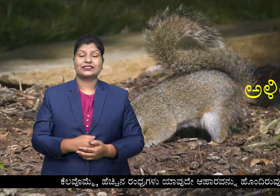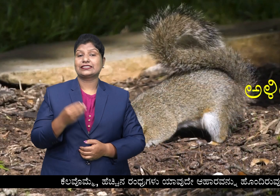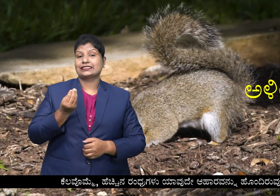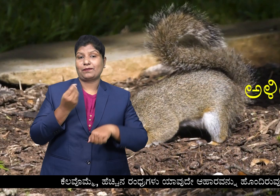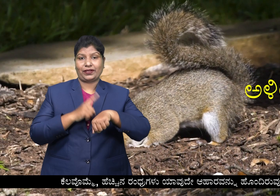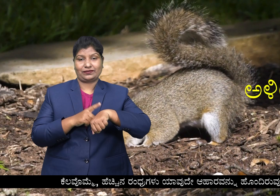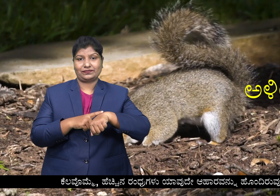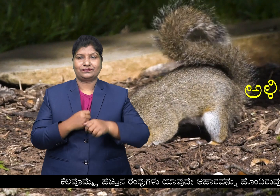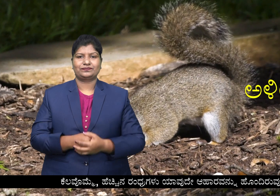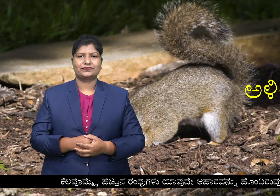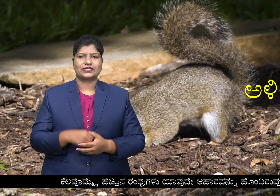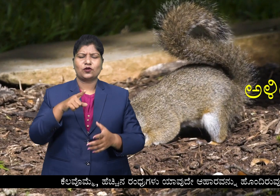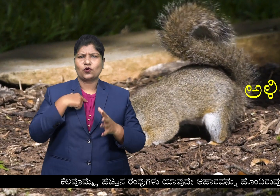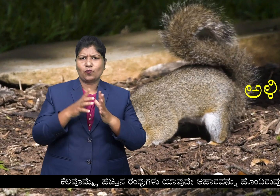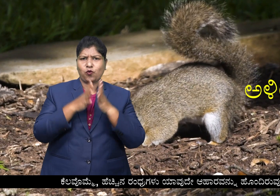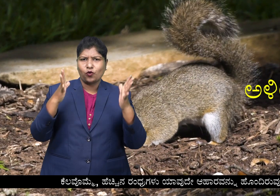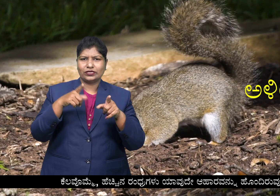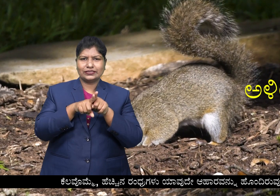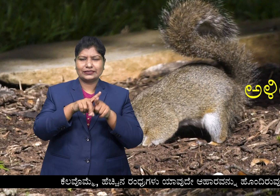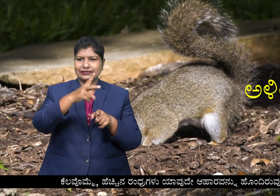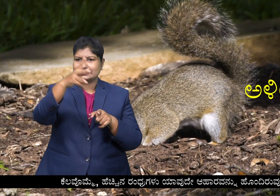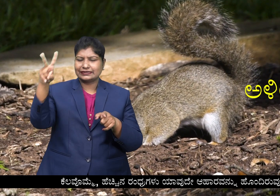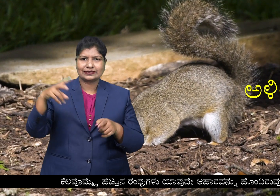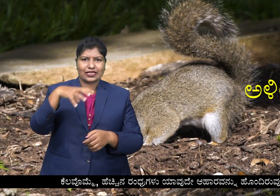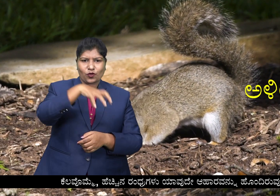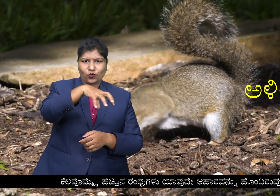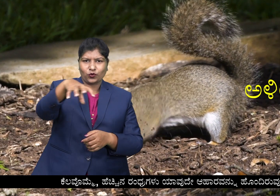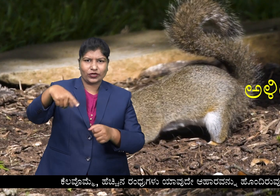ಕೆಲವೊಮ್ಮೆ ಹೆಚ್ಚಿನ ರಂಧ್ರಗಳು ಯಾವುದೇ ಆಹಾರವನ್ನ ಹೊಂದಿರುವುದಿಲ್ಲ.